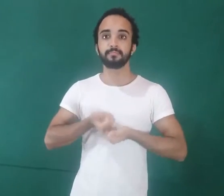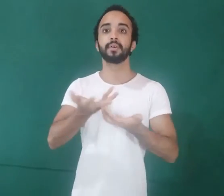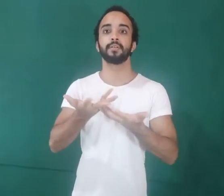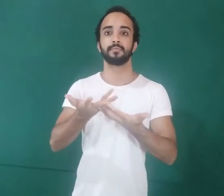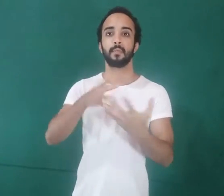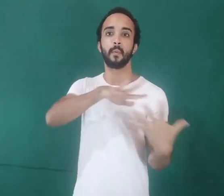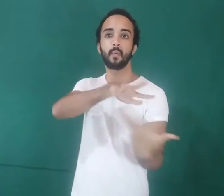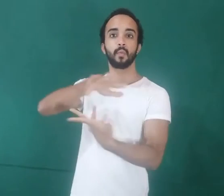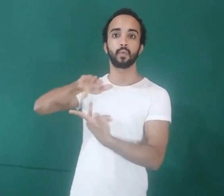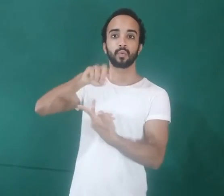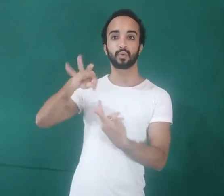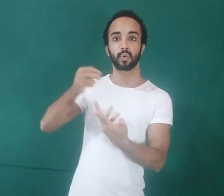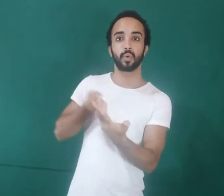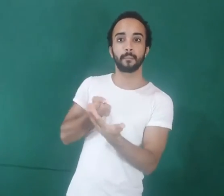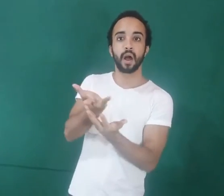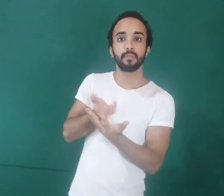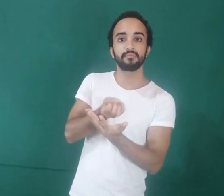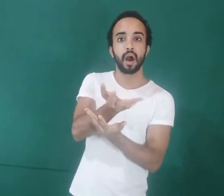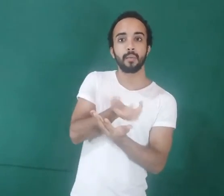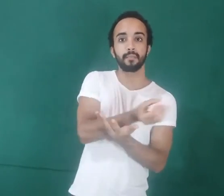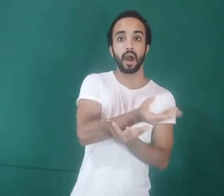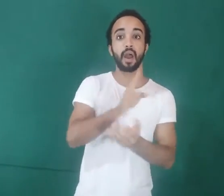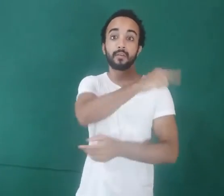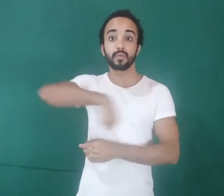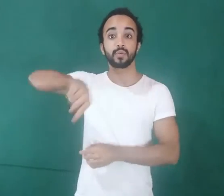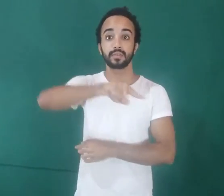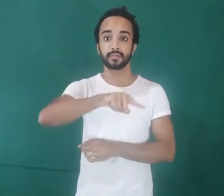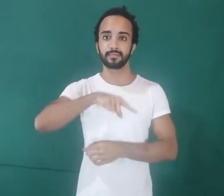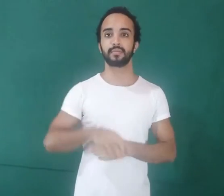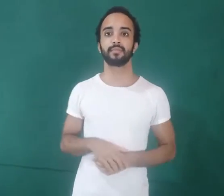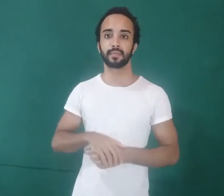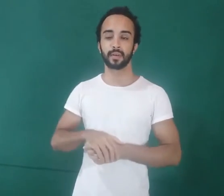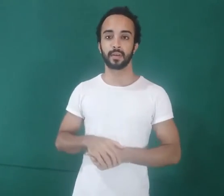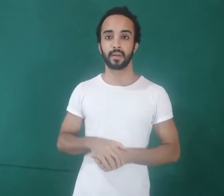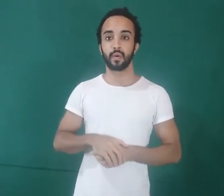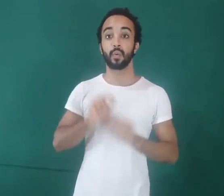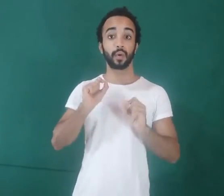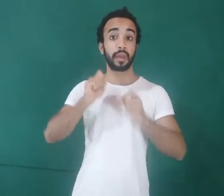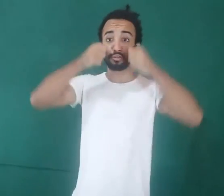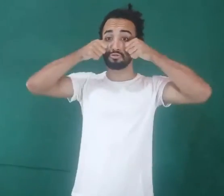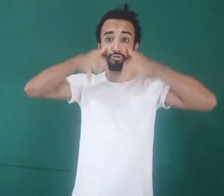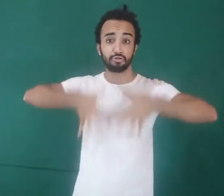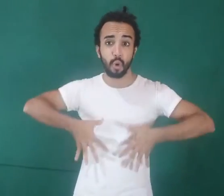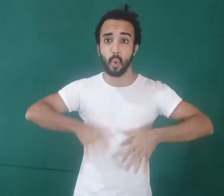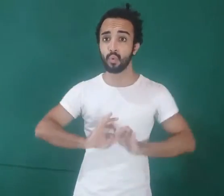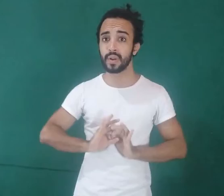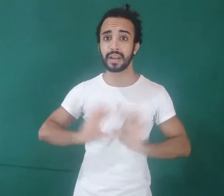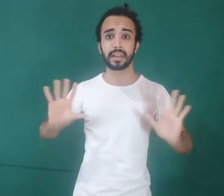afora. É o próximo passo. É você assim... Total. O choro é livre. O gatilho é